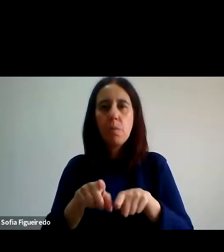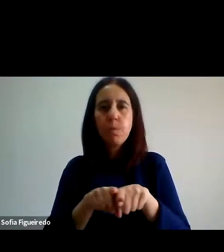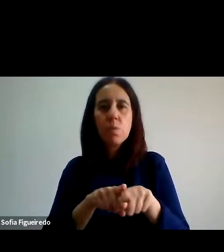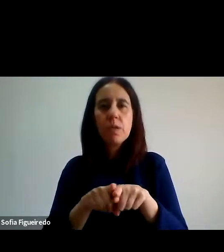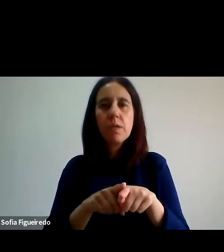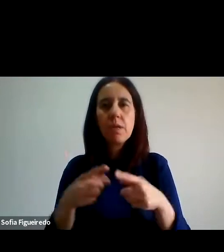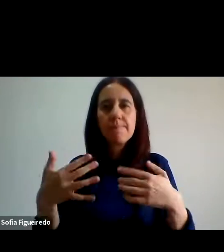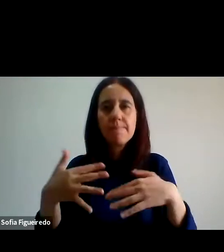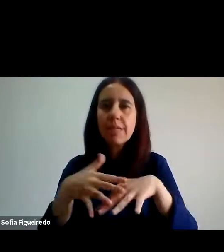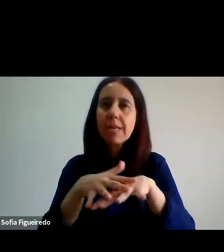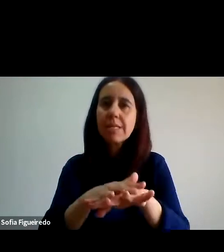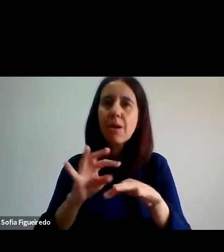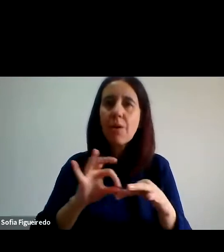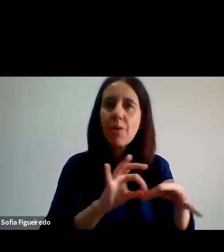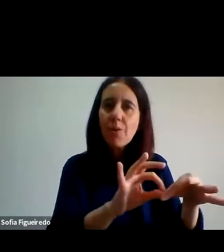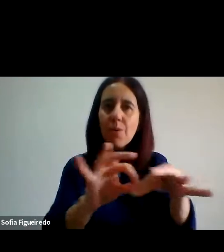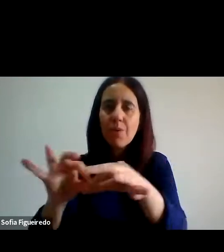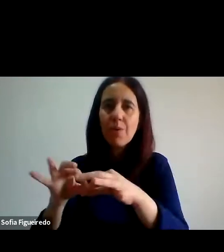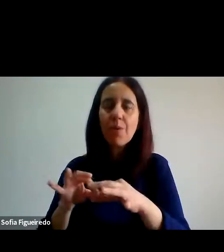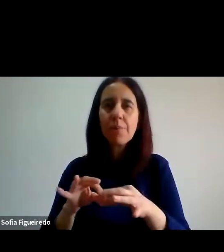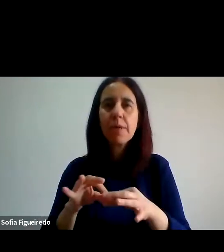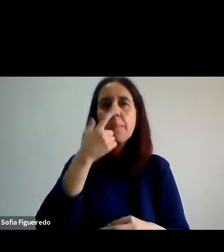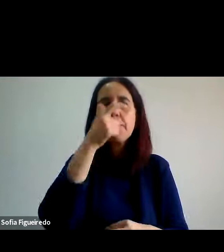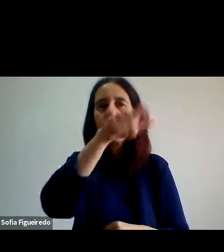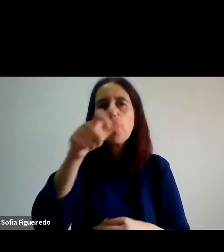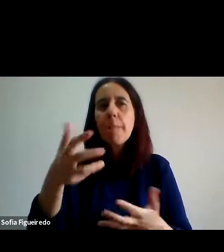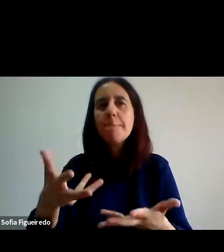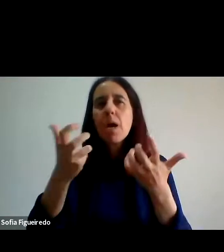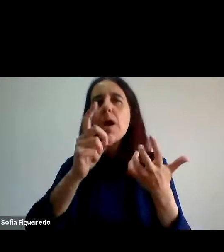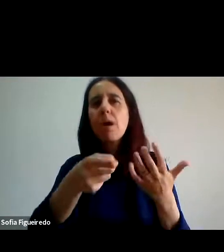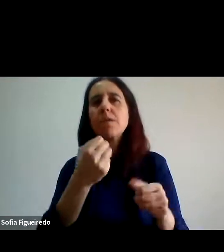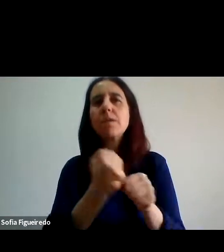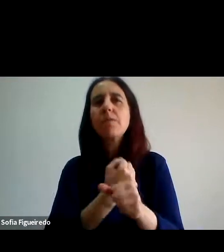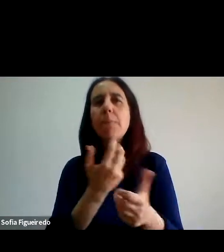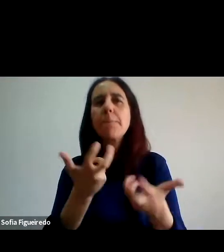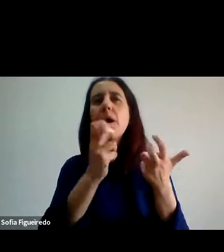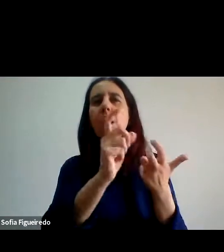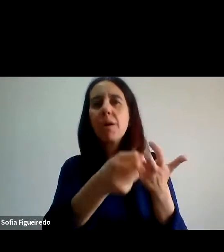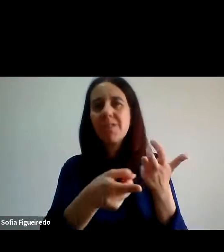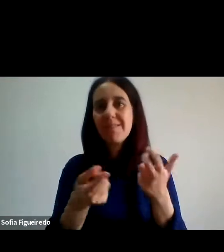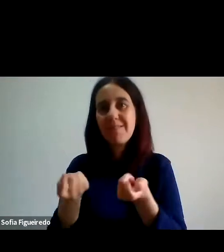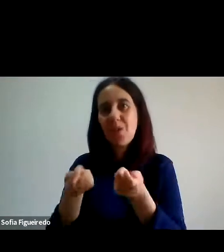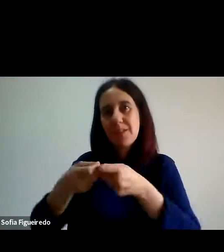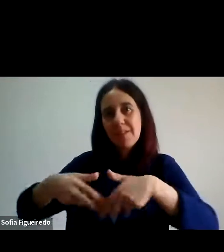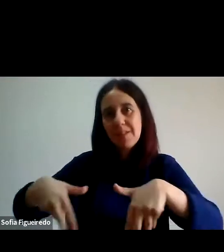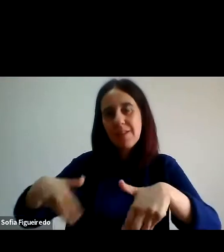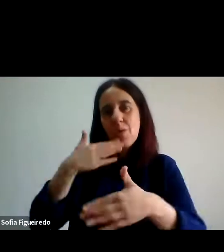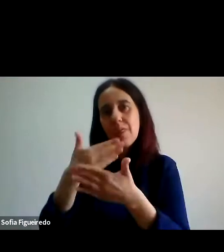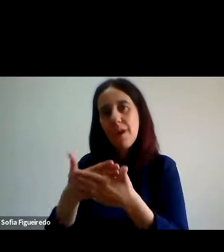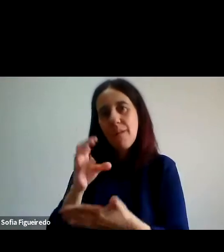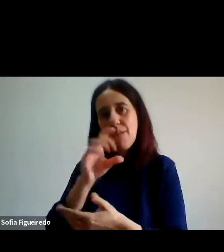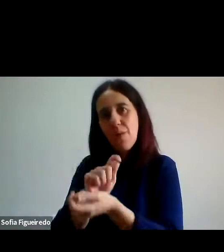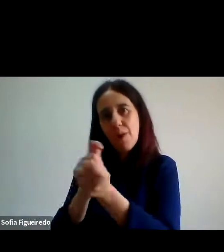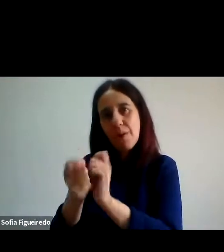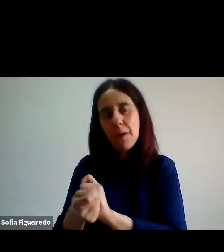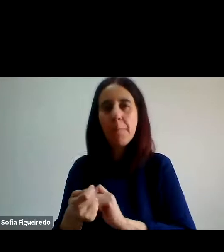que nós percebemos o que é que efetivamente as pessoas querem, que serviços é que as pessoas querem, portanto, as organizações têm que perceber essa forma para comunicar de uma